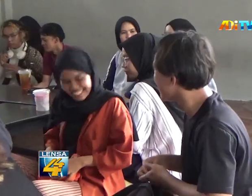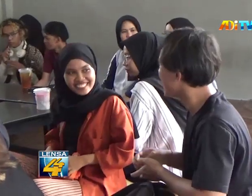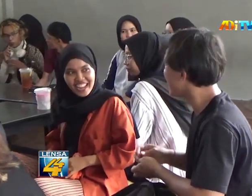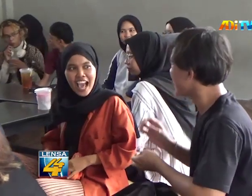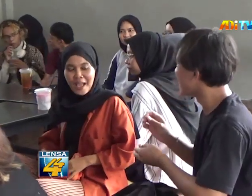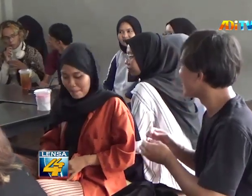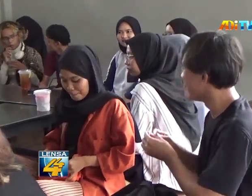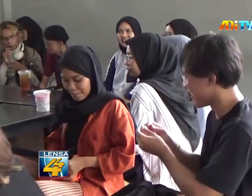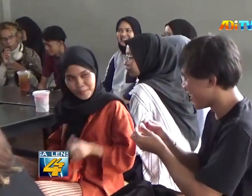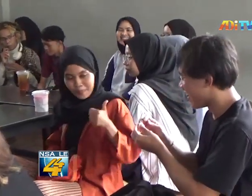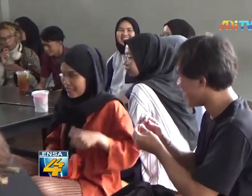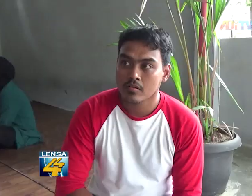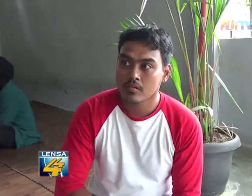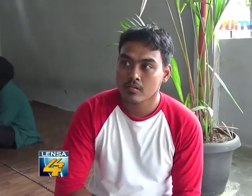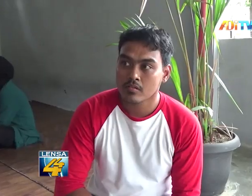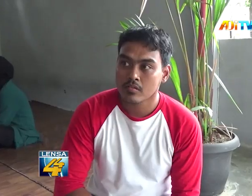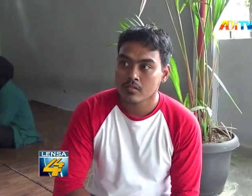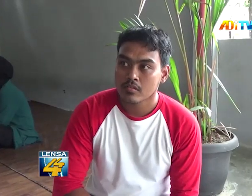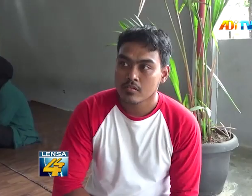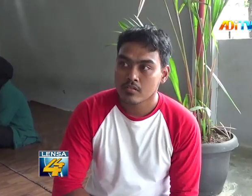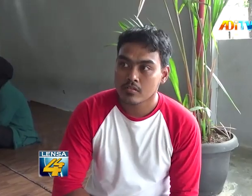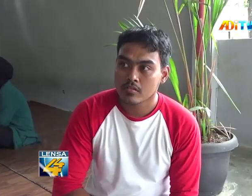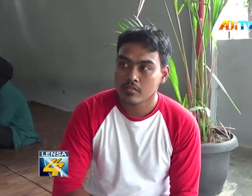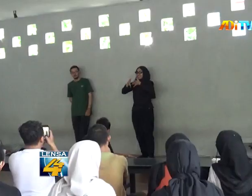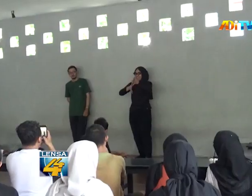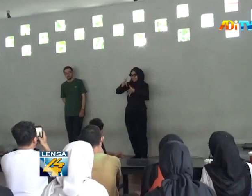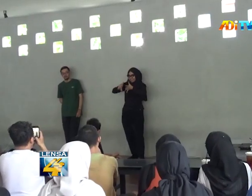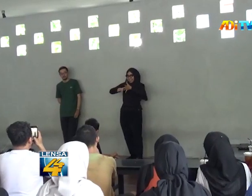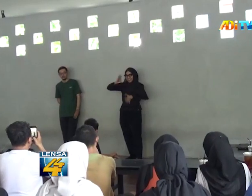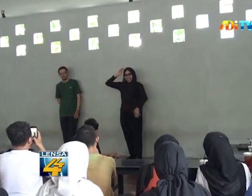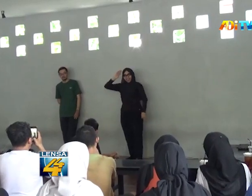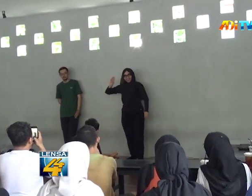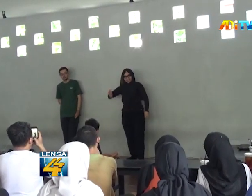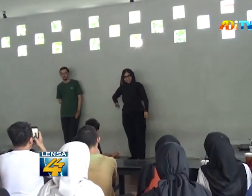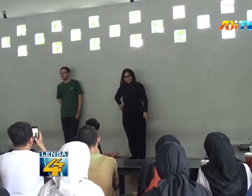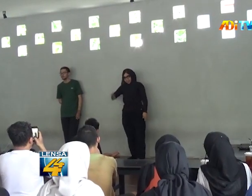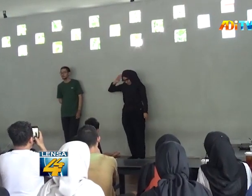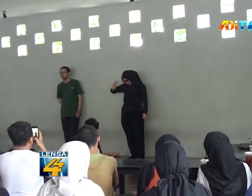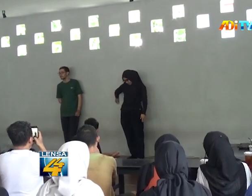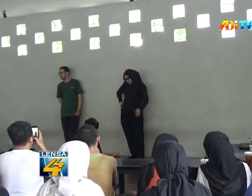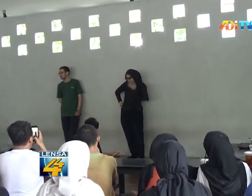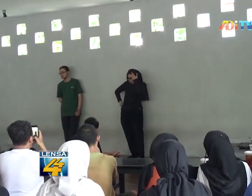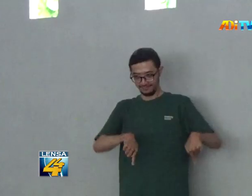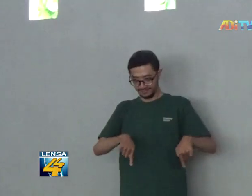dan teman dengar serta sebagai cara untuk merangkul masyarakat guna meningkatkan kepekaan agar Indonesia